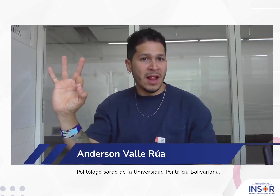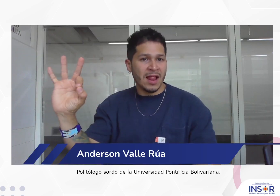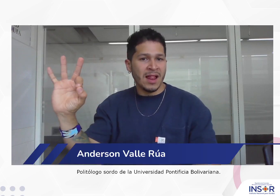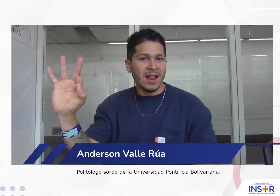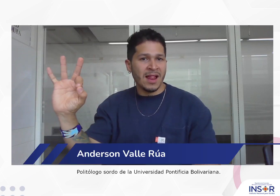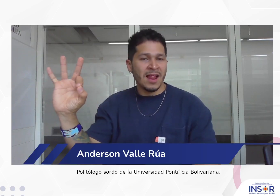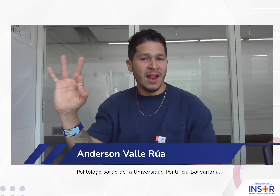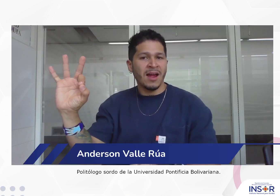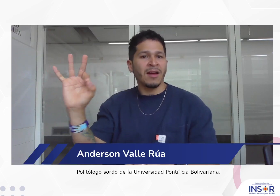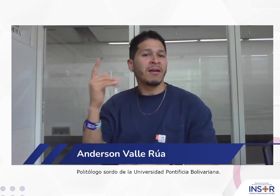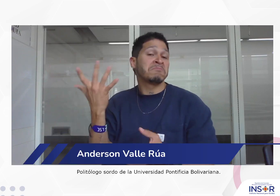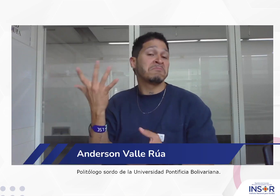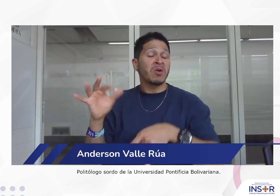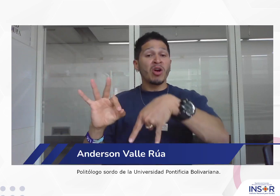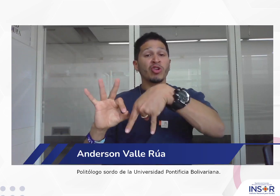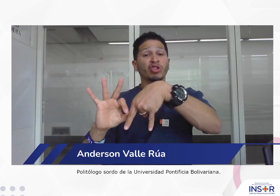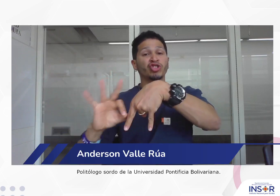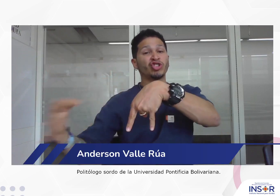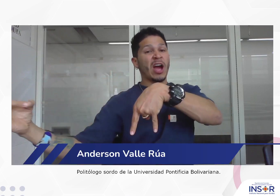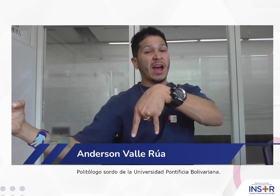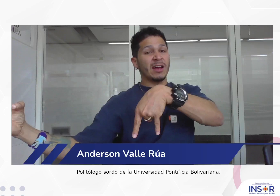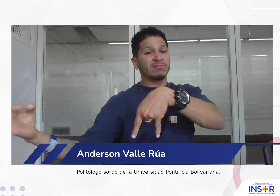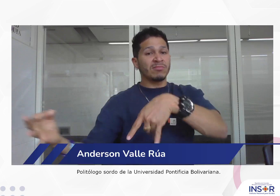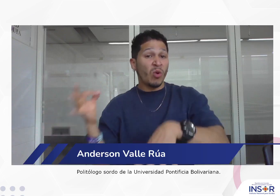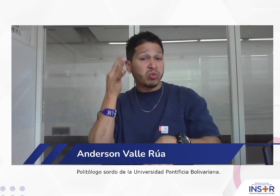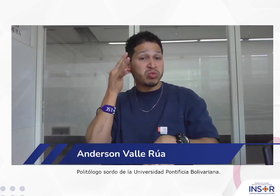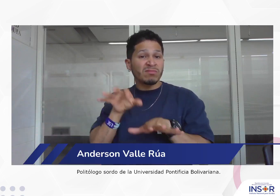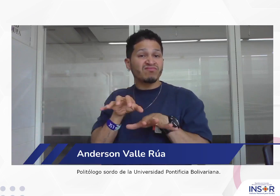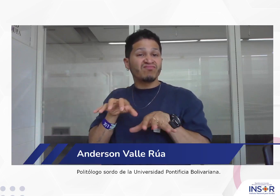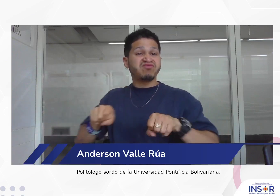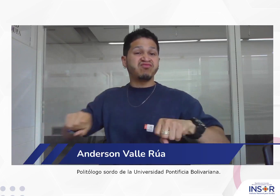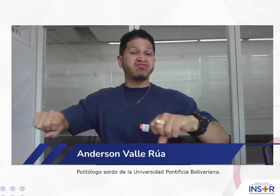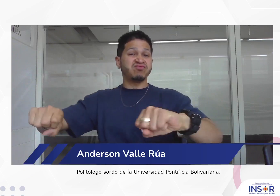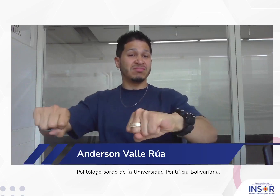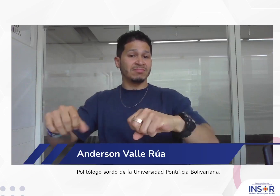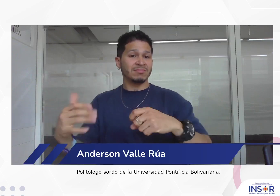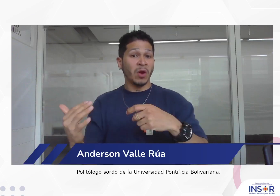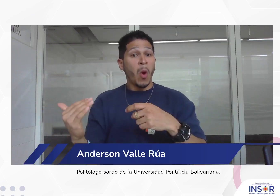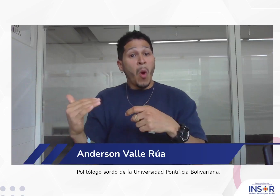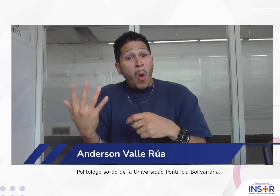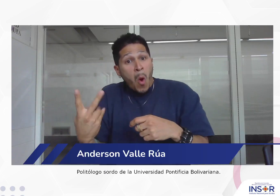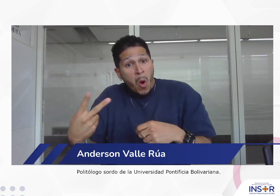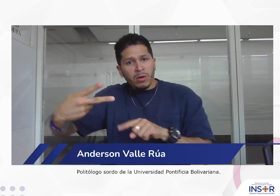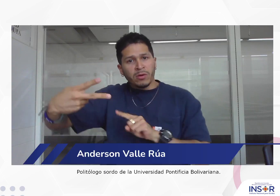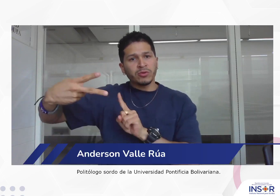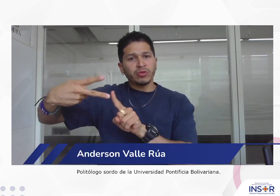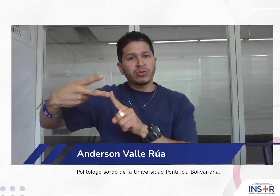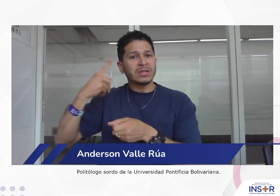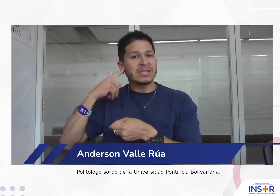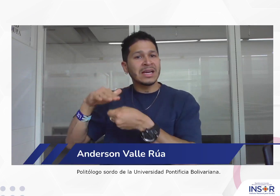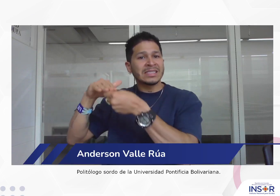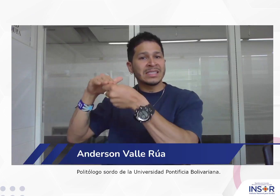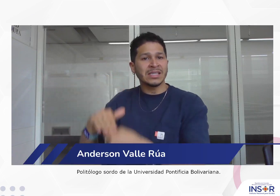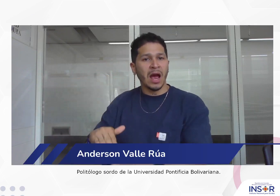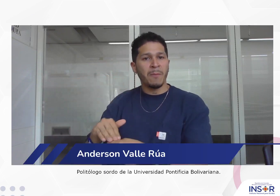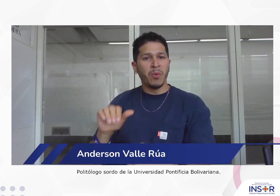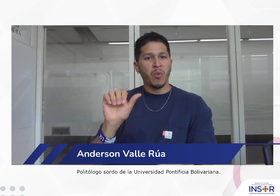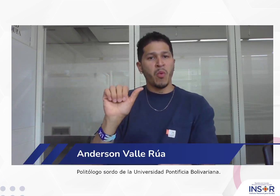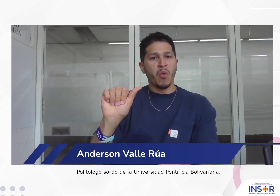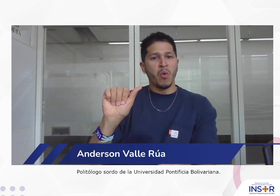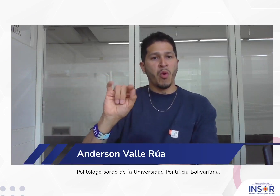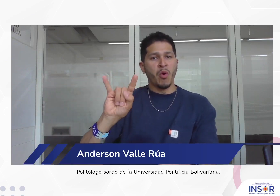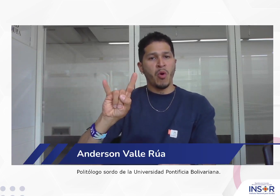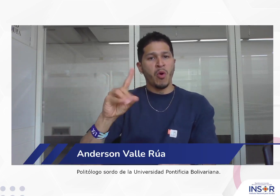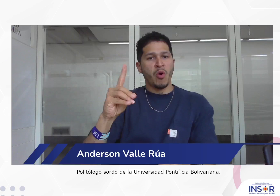lado, también las personas oyentes, se habla del concepto de oyentismo